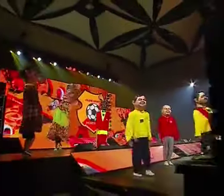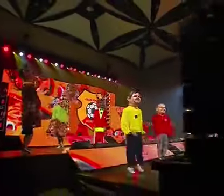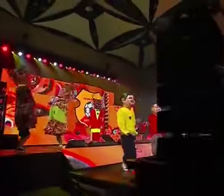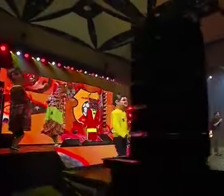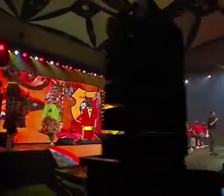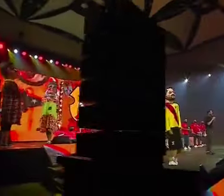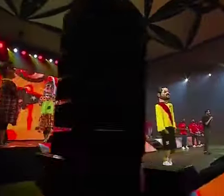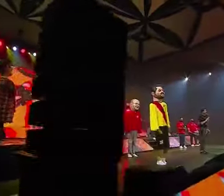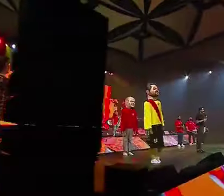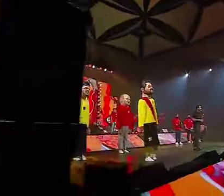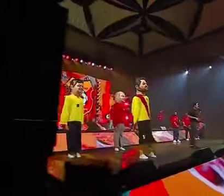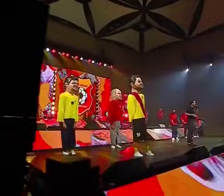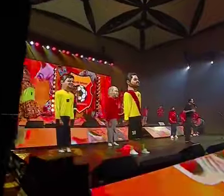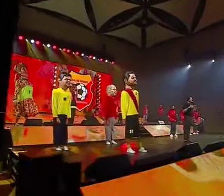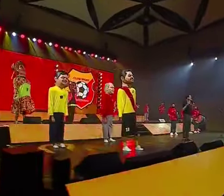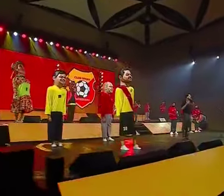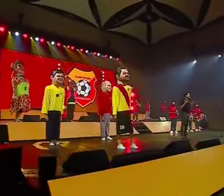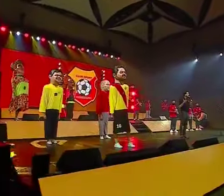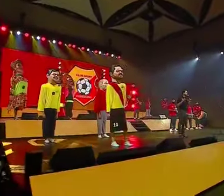¡Bomba!